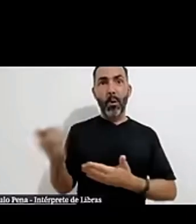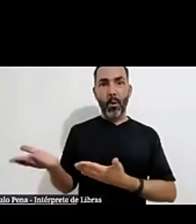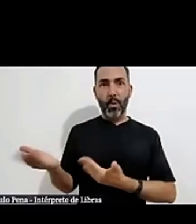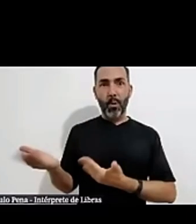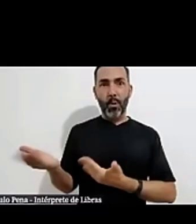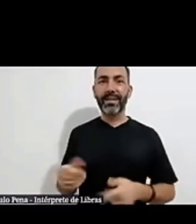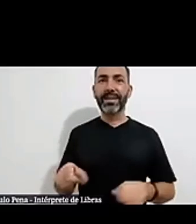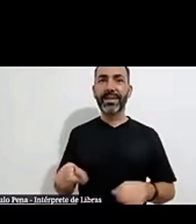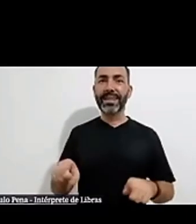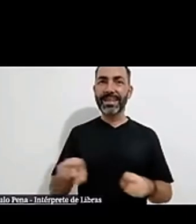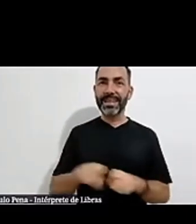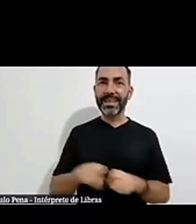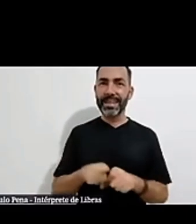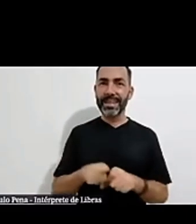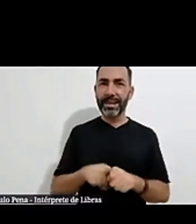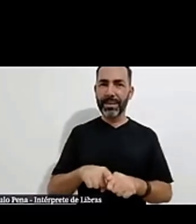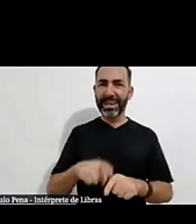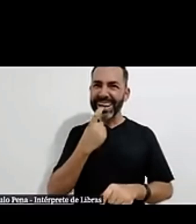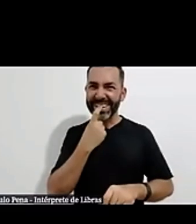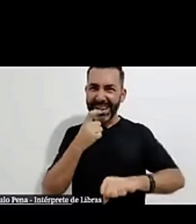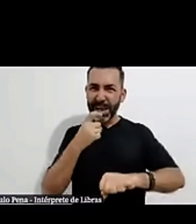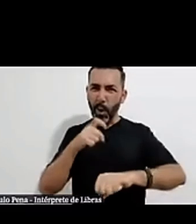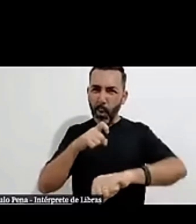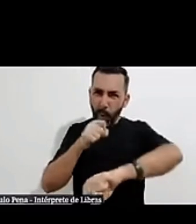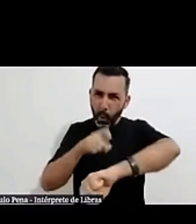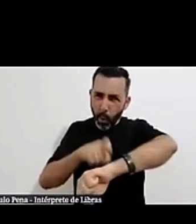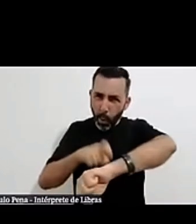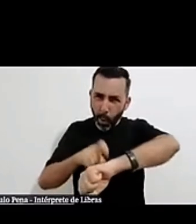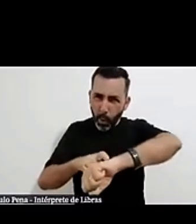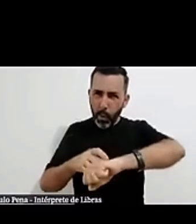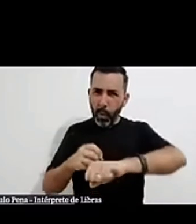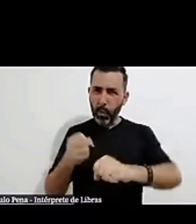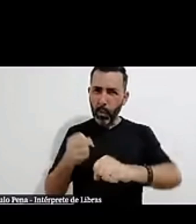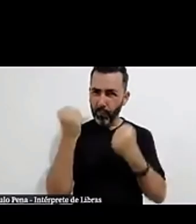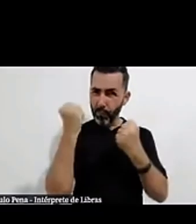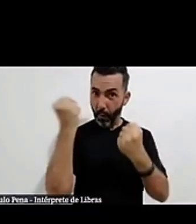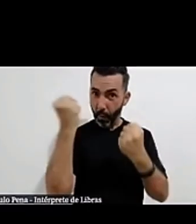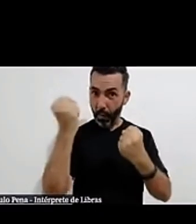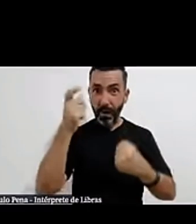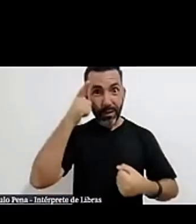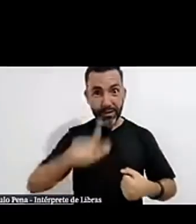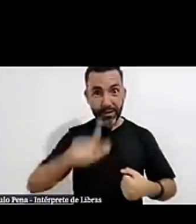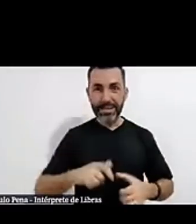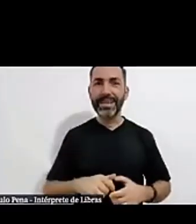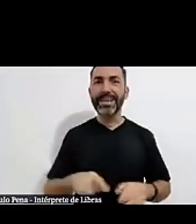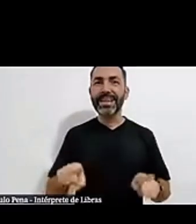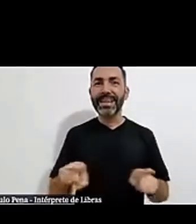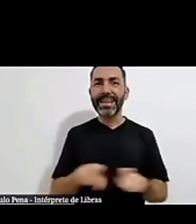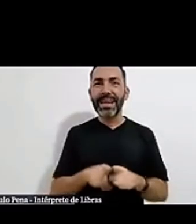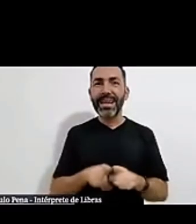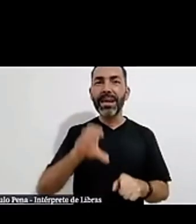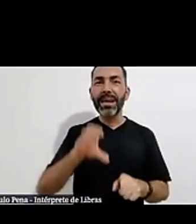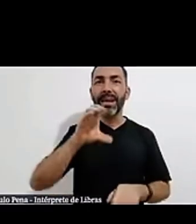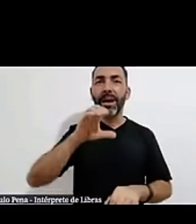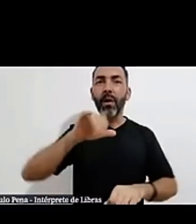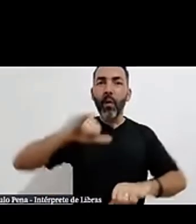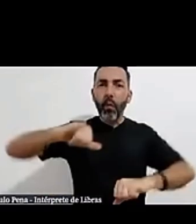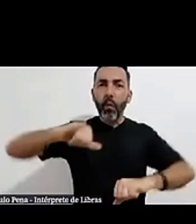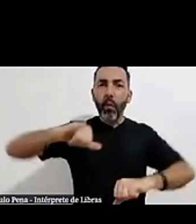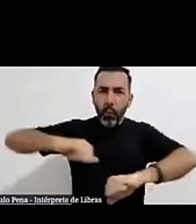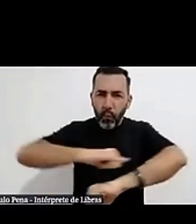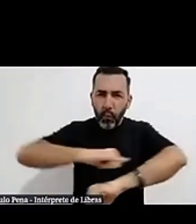mineral óssea, adeus osteoporose, reduz os triglicerídeos, reduz o colesterol, reduz